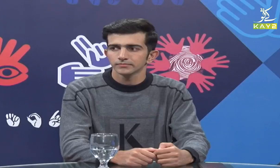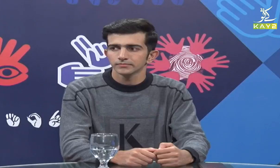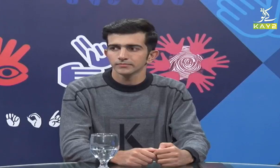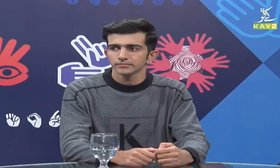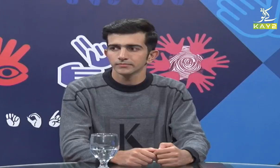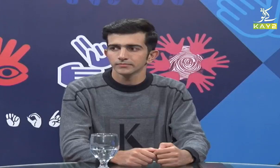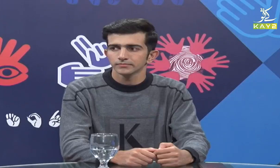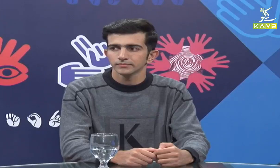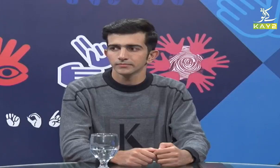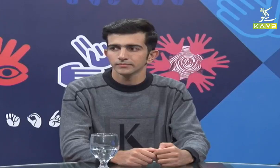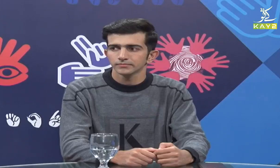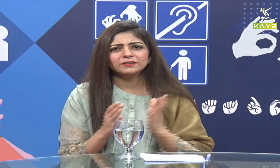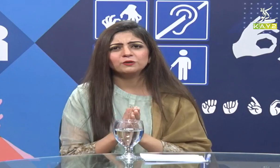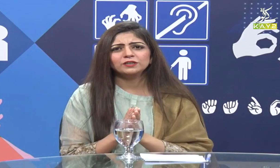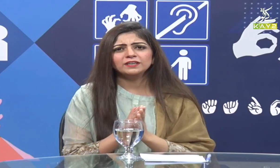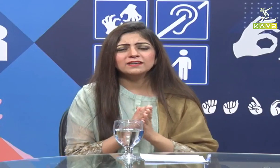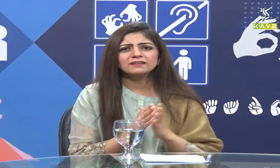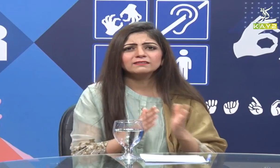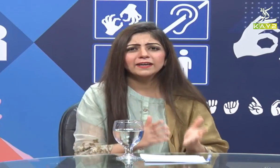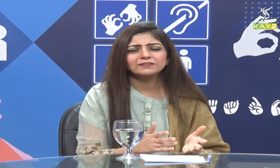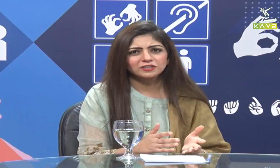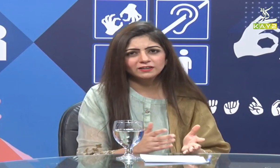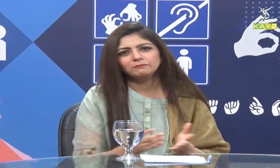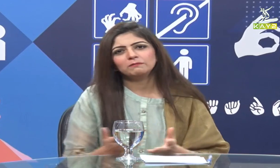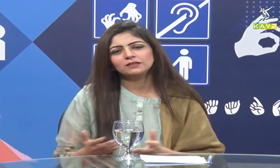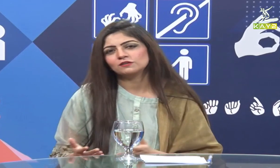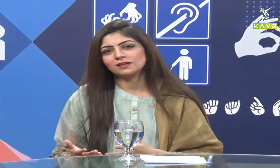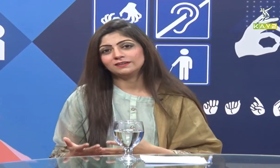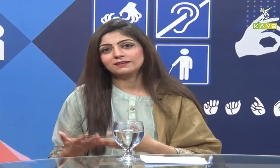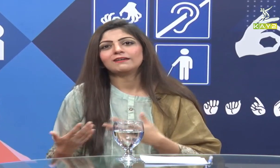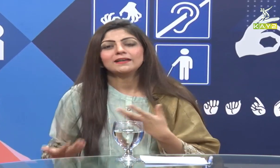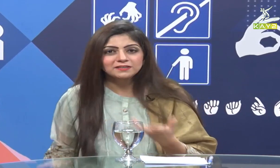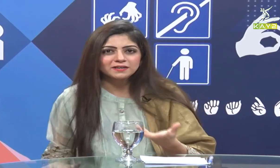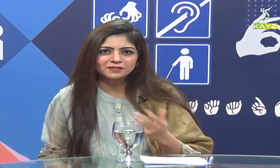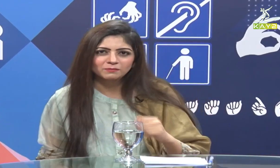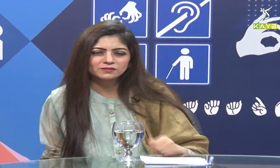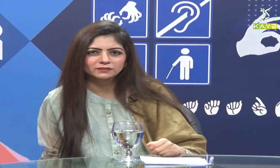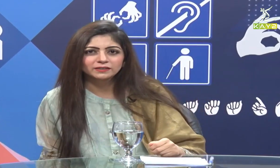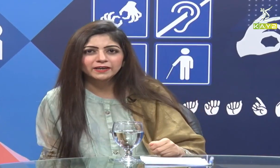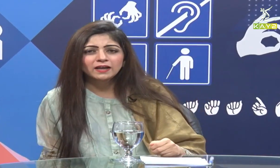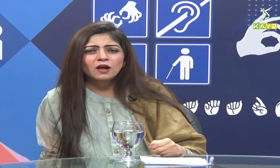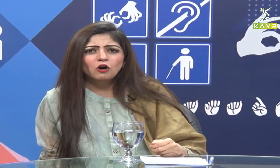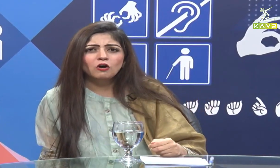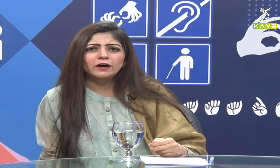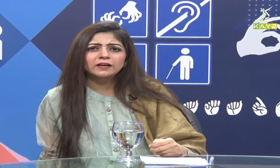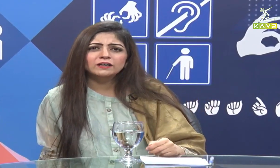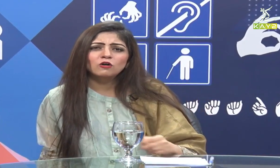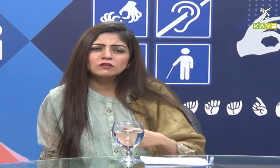कि ये डेफ कम्युनिटी एक जनरल पब्लिक सोसाइटी का कैसे हिस्सा बन सकती है और कौन